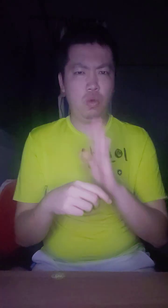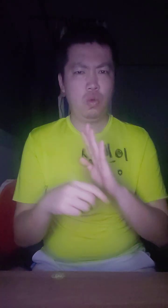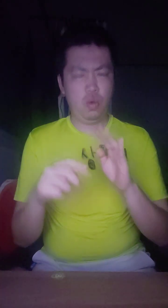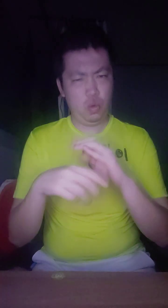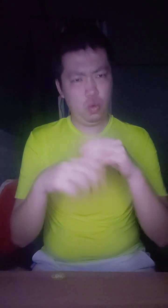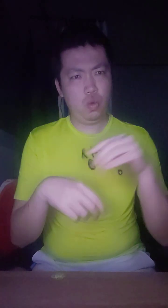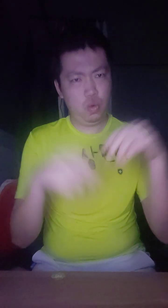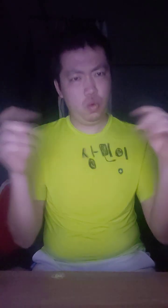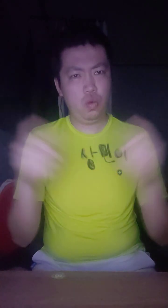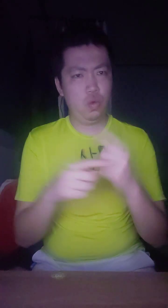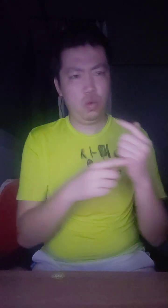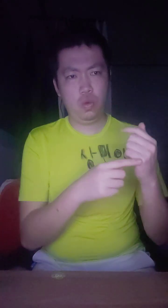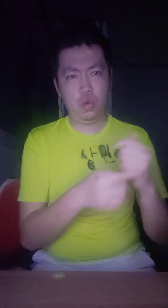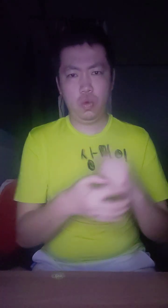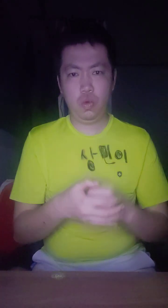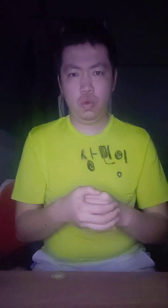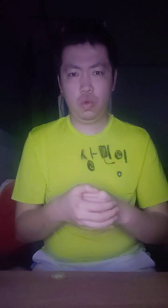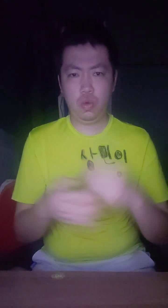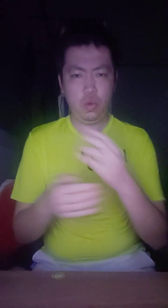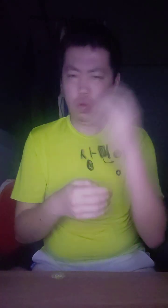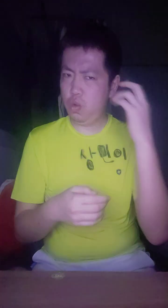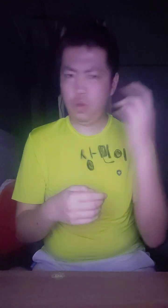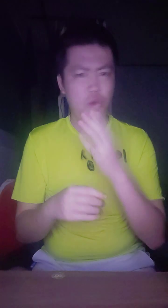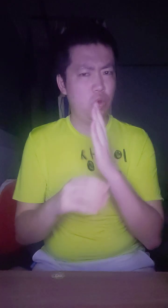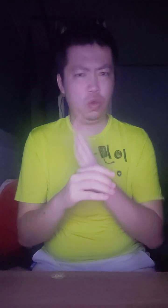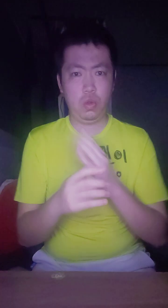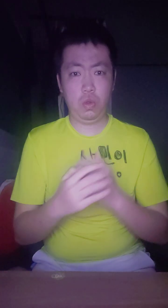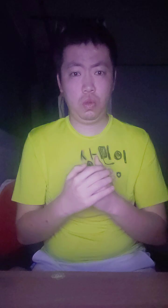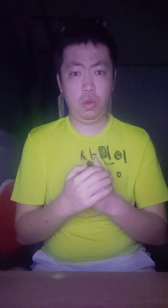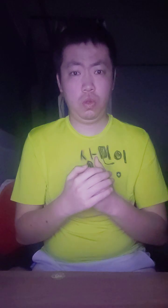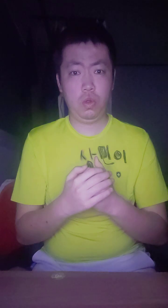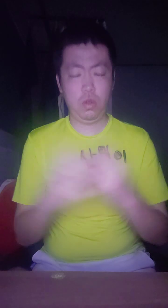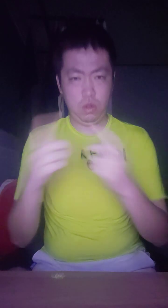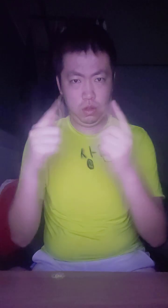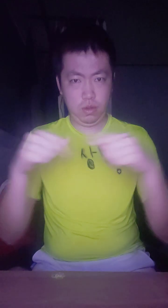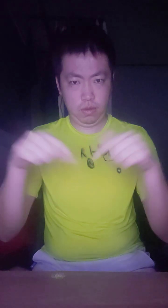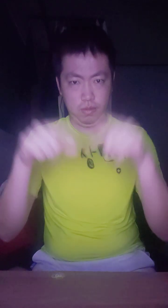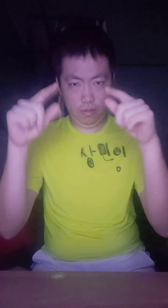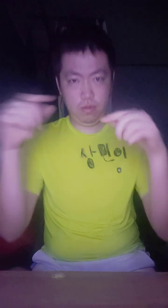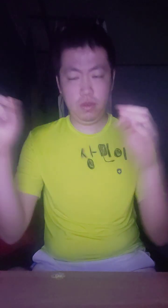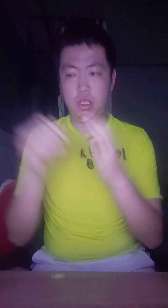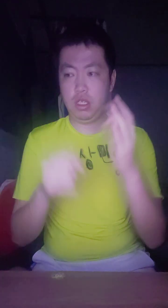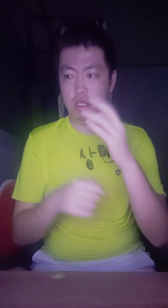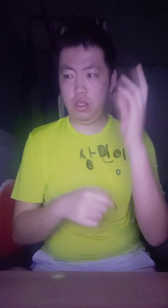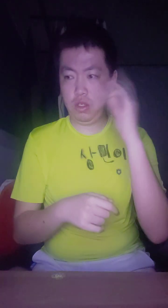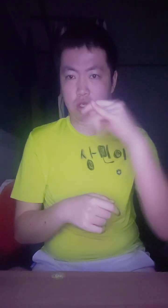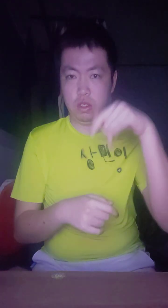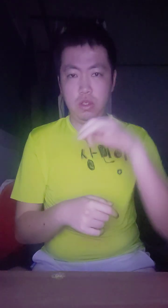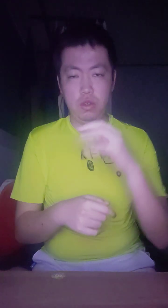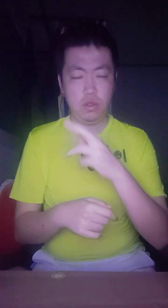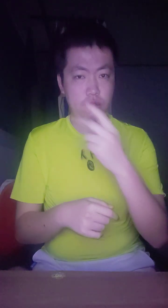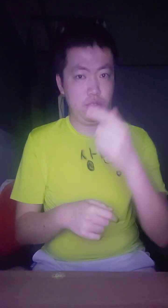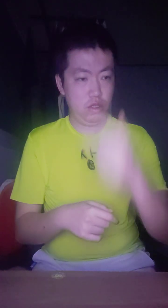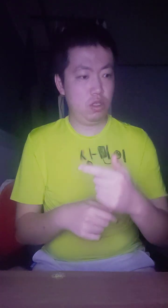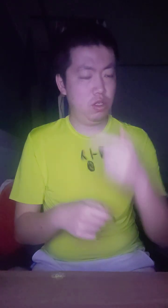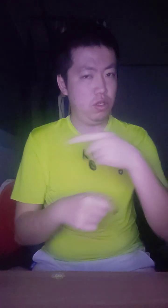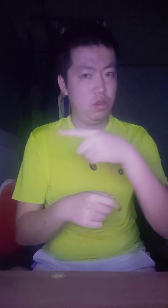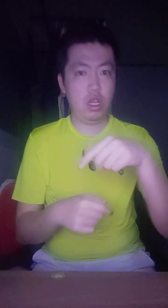있는 상태예요. 관리사무소 전화가 전혀 안 되고. 밤새 긴급 복구에 나선 한국전력 측은 아파트 자체